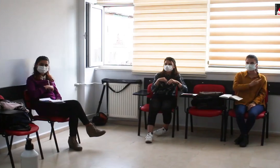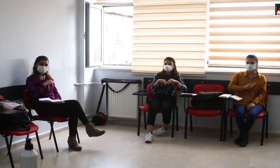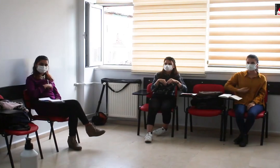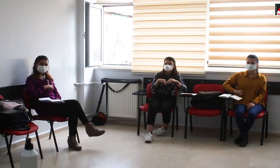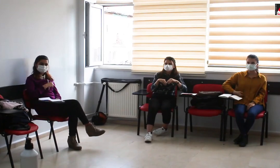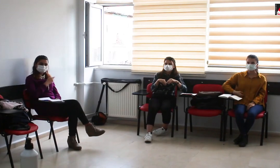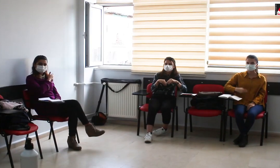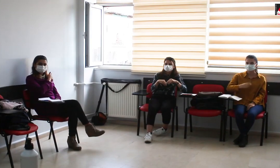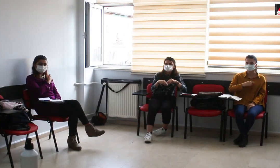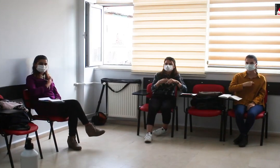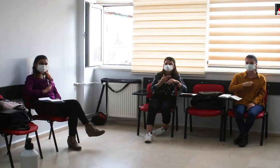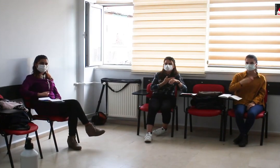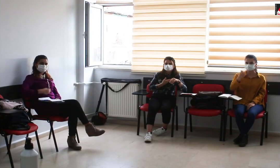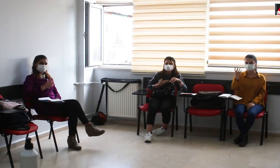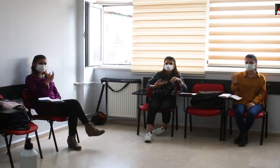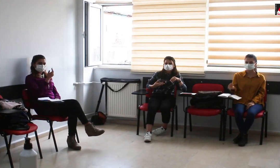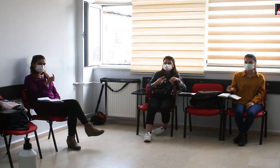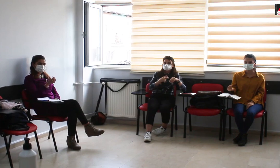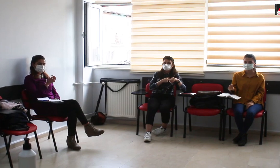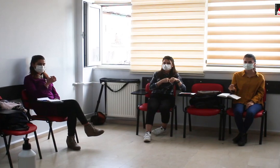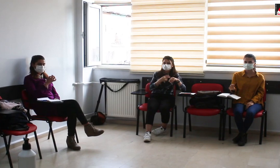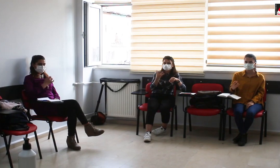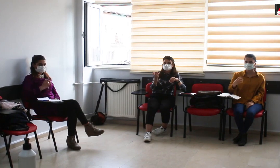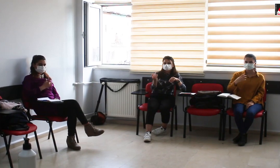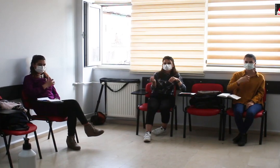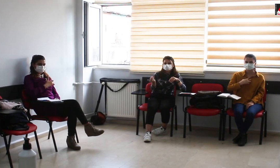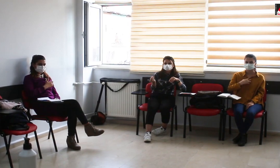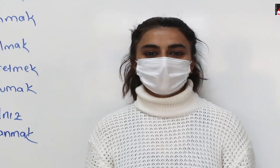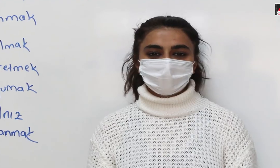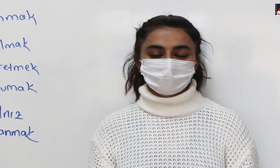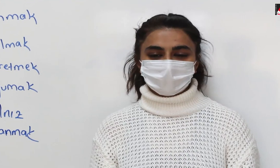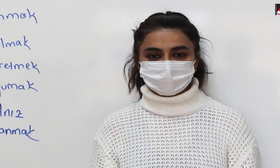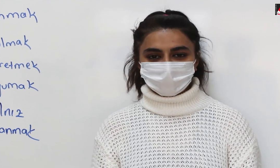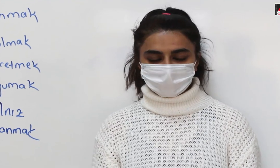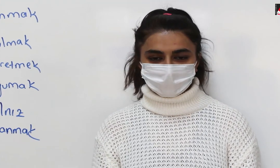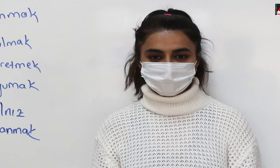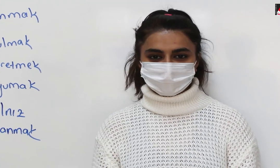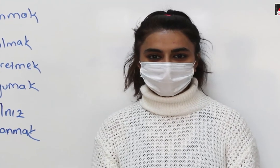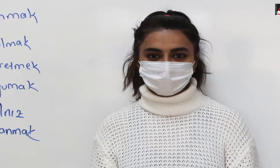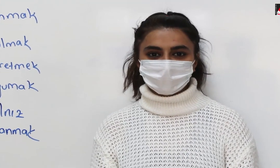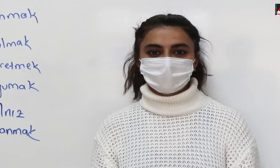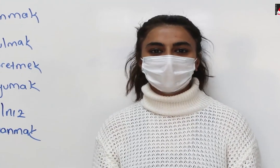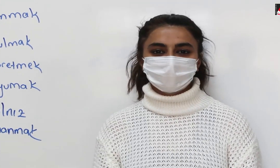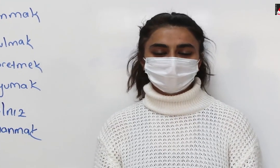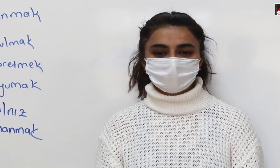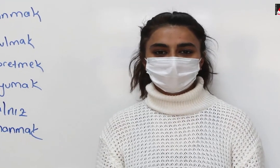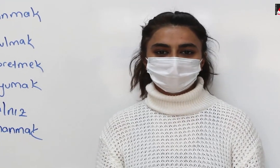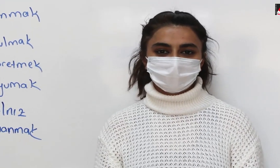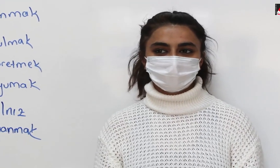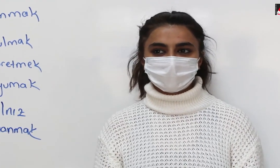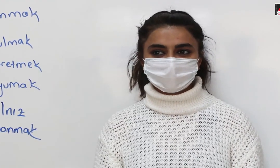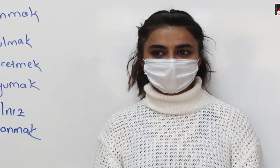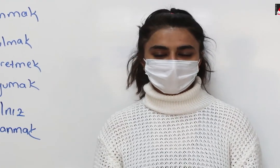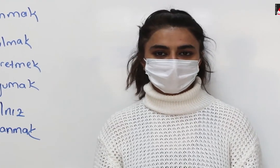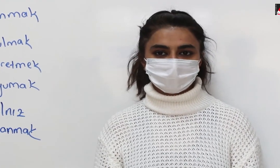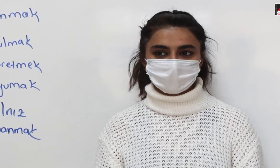Sevmek, aşık olmak, bencil. Ben üniversite öğrencisiyim. Pandemiden dolayı üniversitelerin